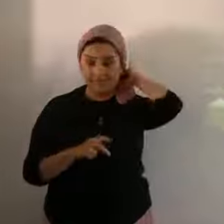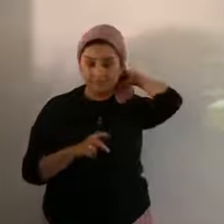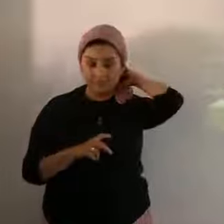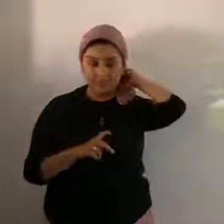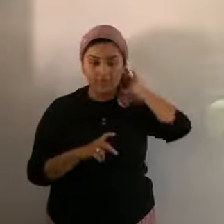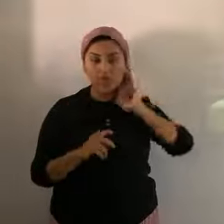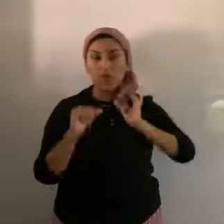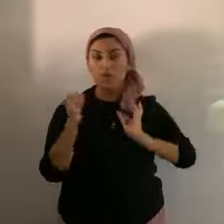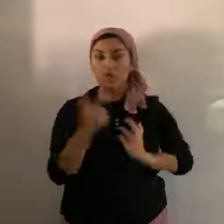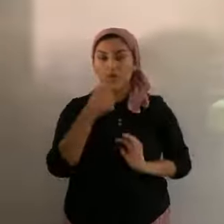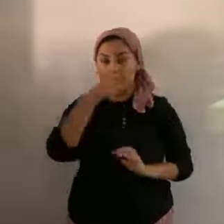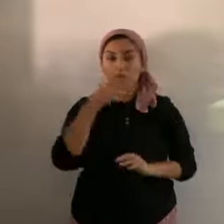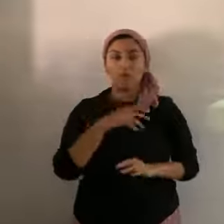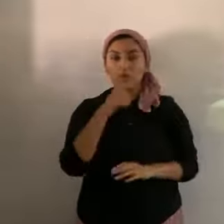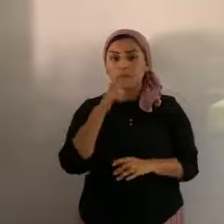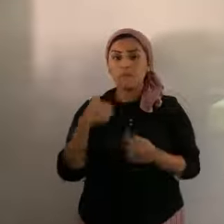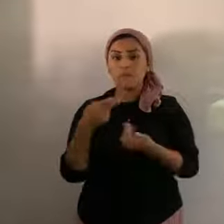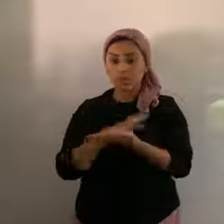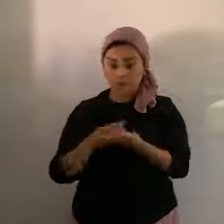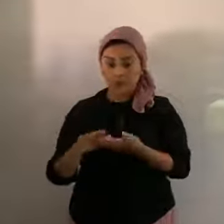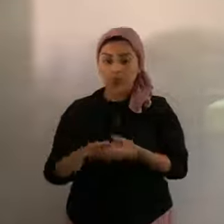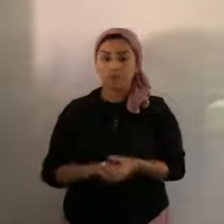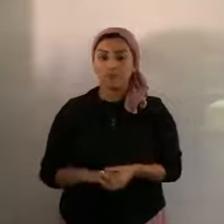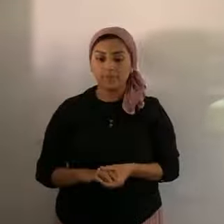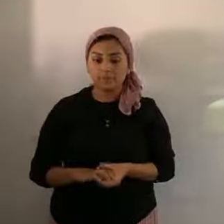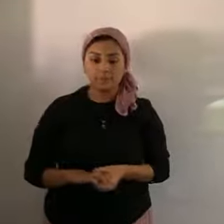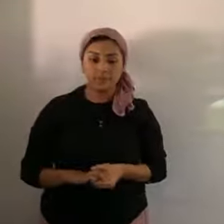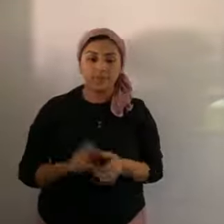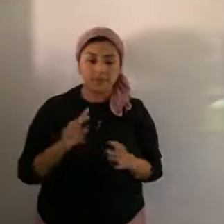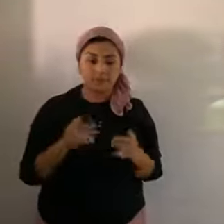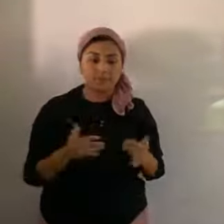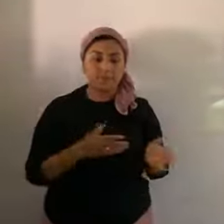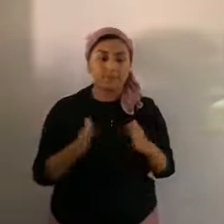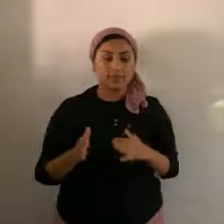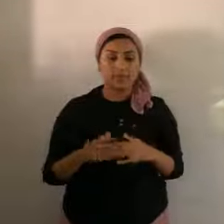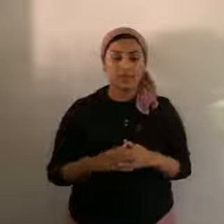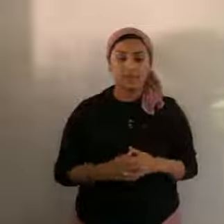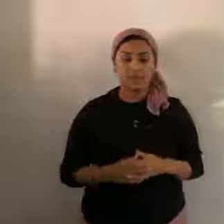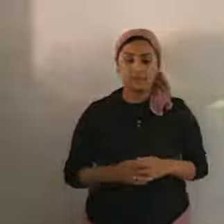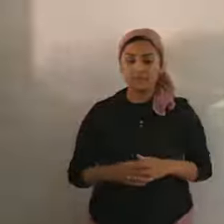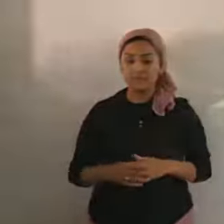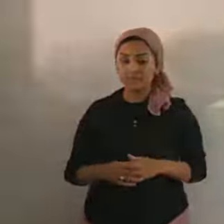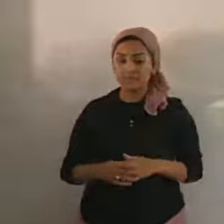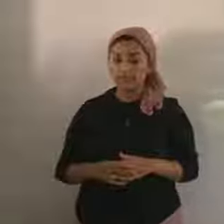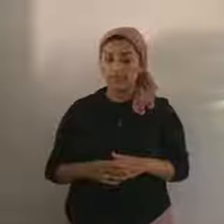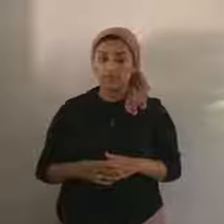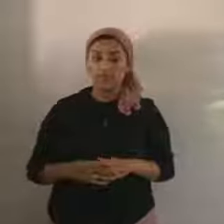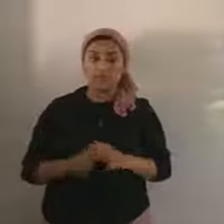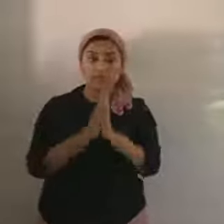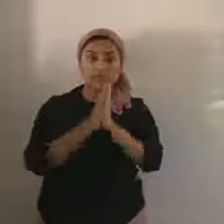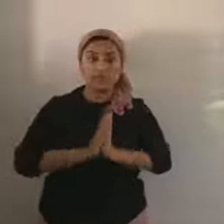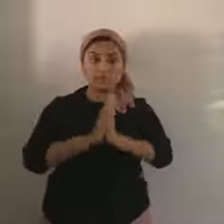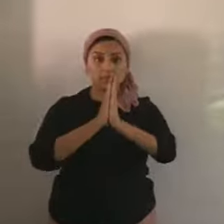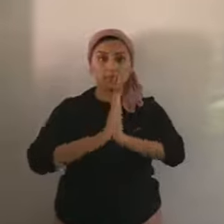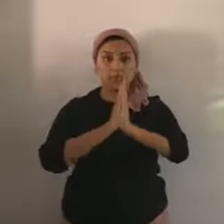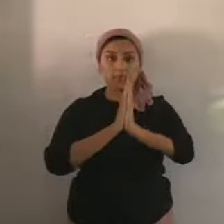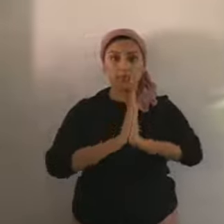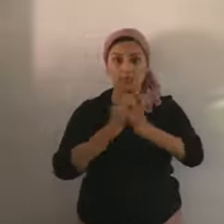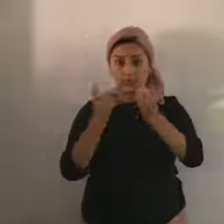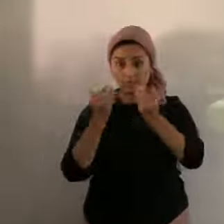de las que son santas, de las Kedoshot. Bueno, entonces, la petición se